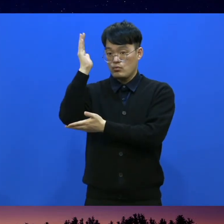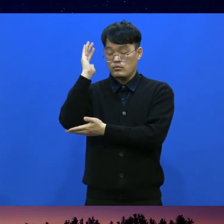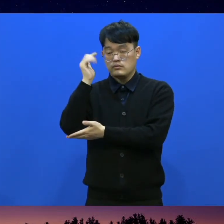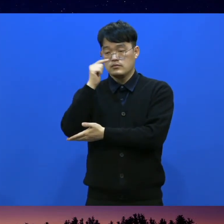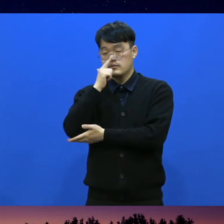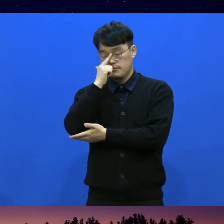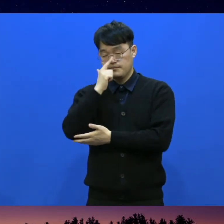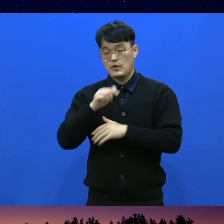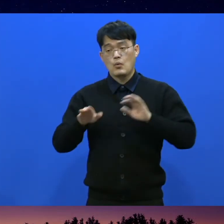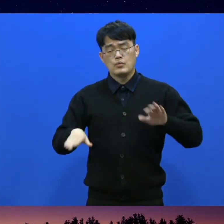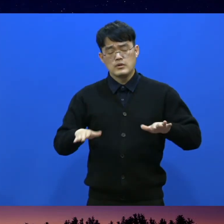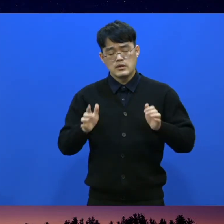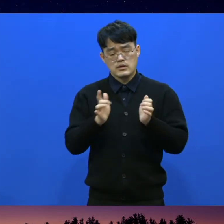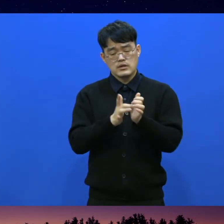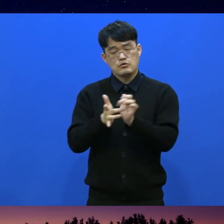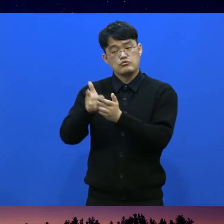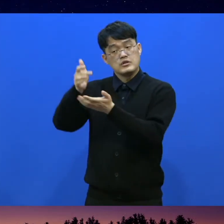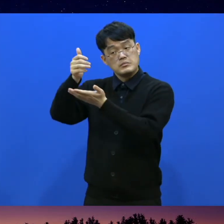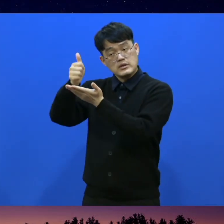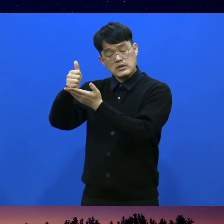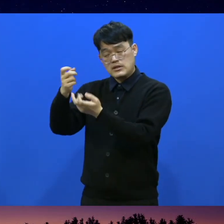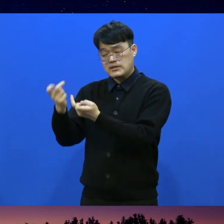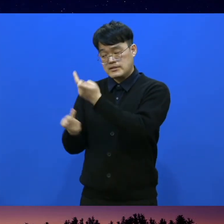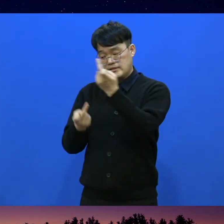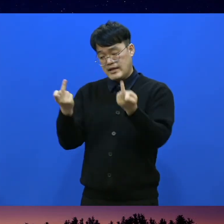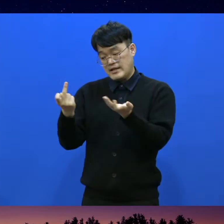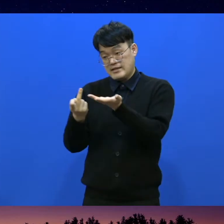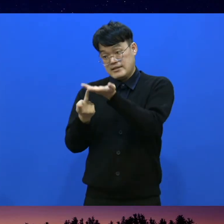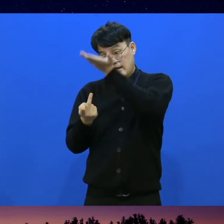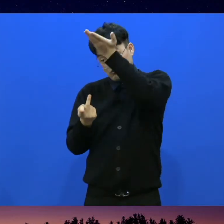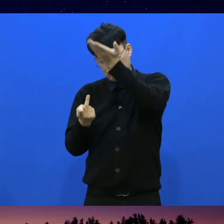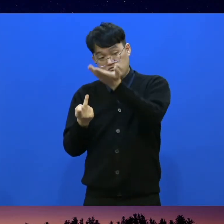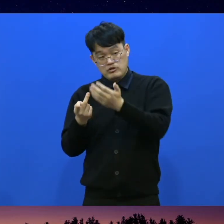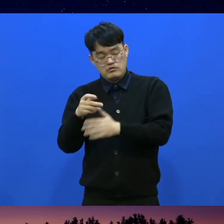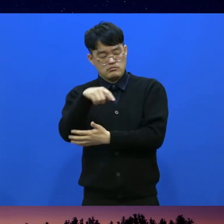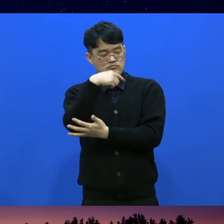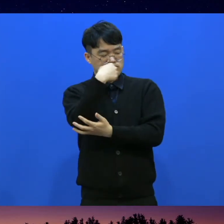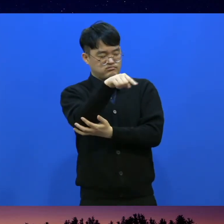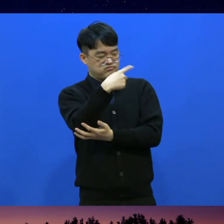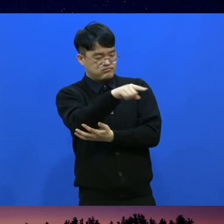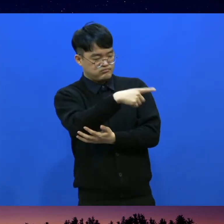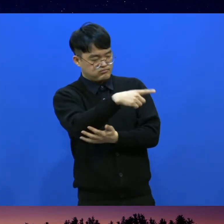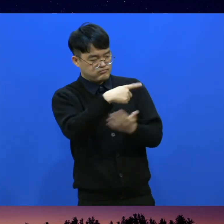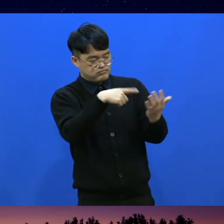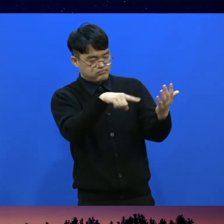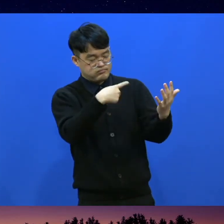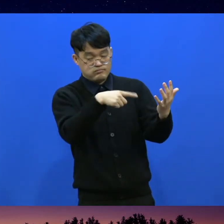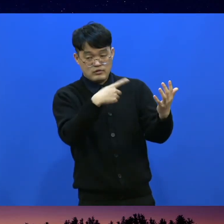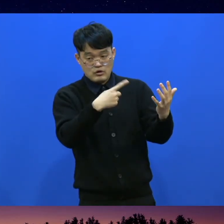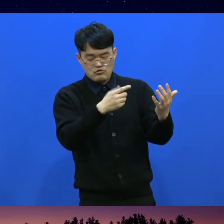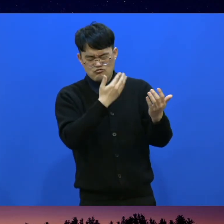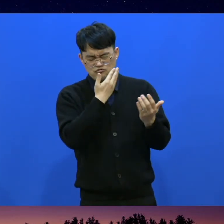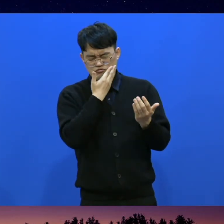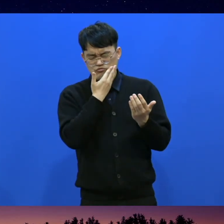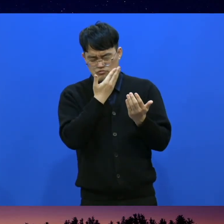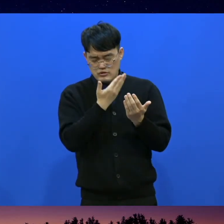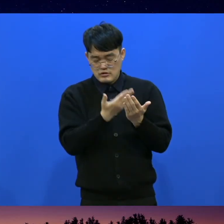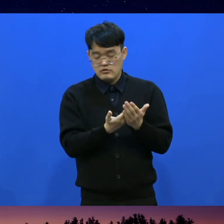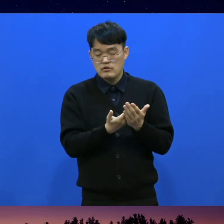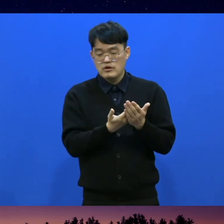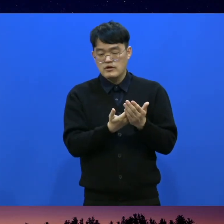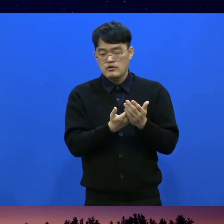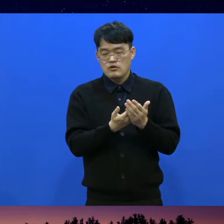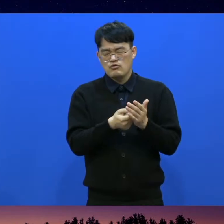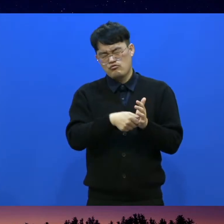오늘 우리 예수님이 이 산상수훈에서 가르쳐 주신 이 기도의 유명한 본문이잖아요. 구하라, 찾으라,